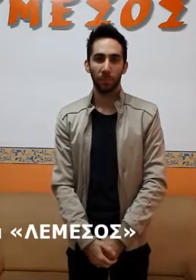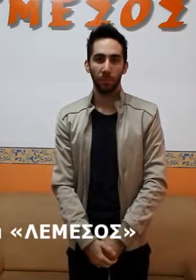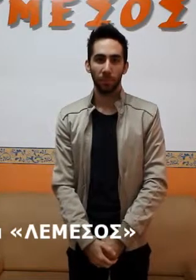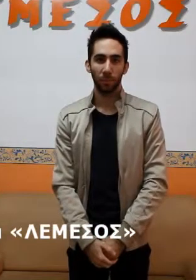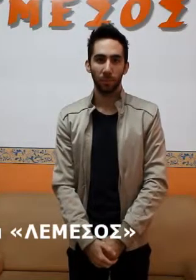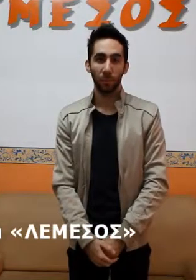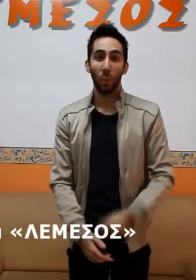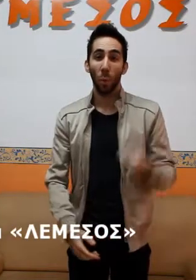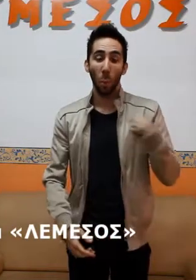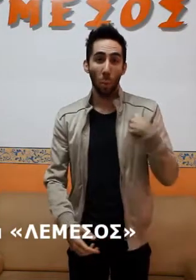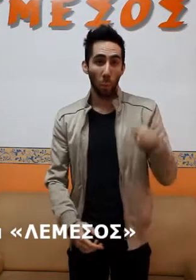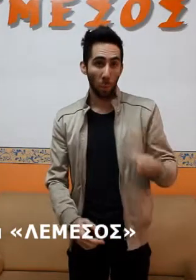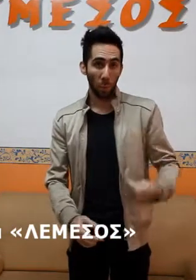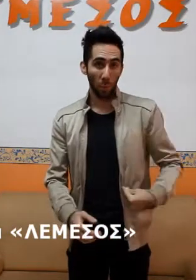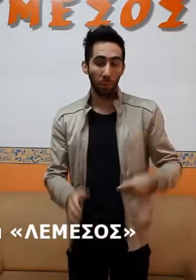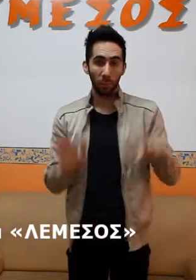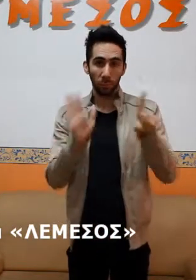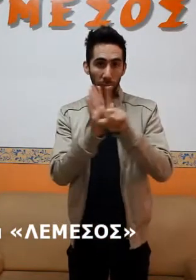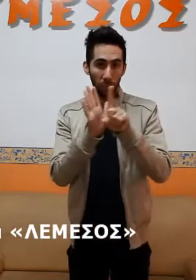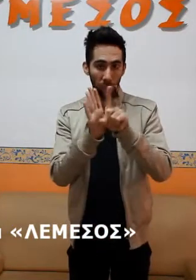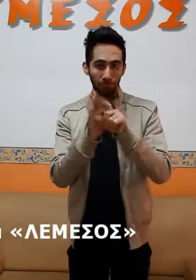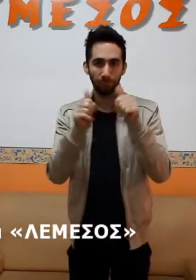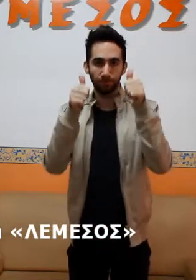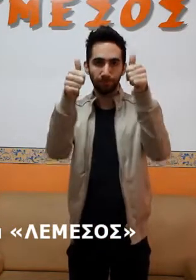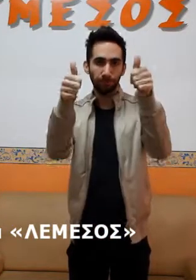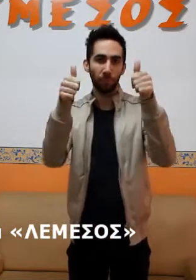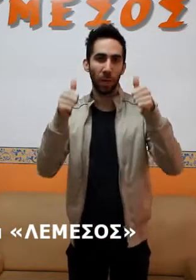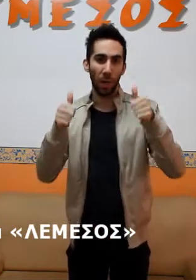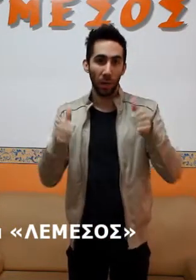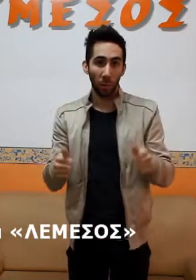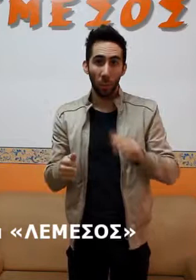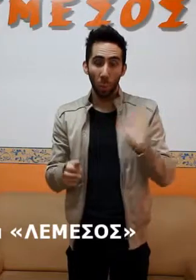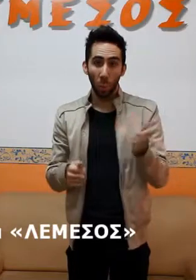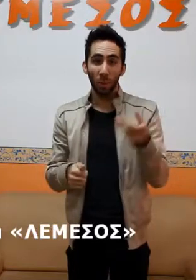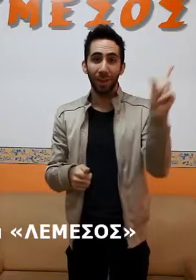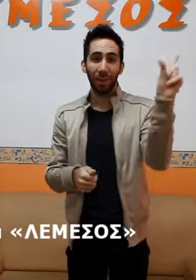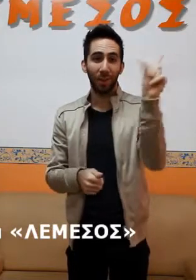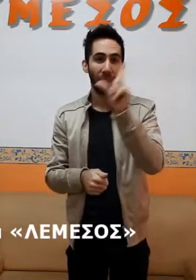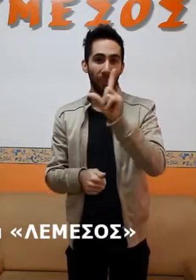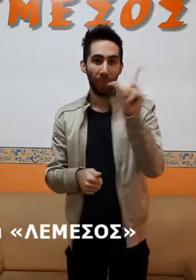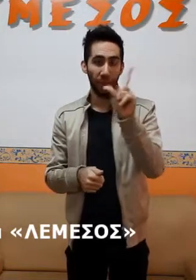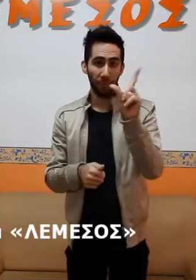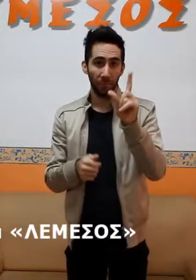Ο Δήμος Λεμεσού ανακοινώνει ότι από τη Δευτέρα 10 Νοεμβρίου